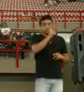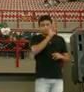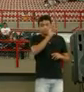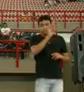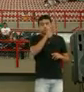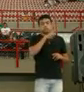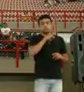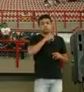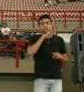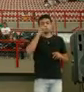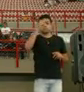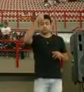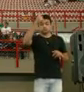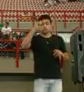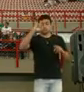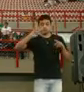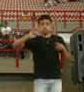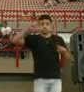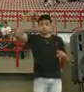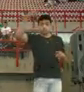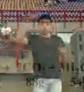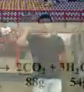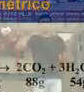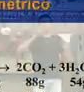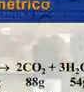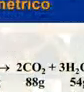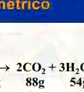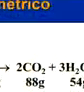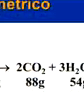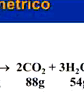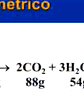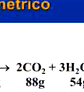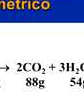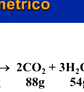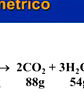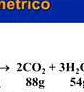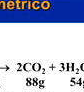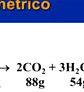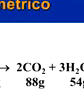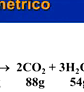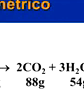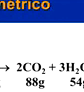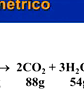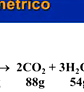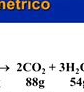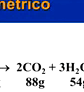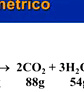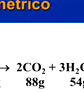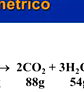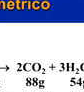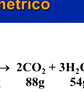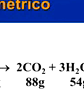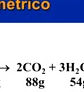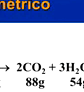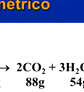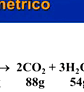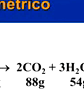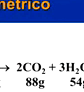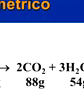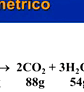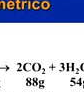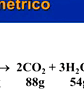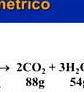baixo. Mas se você quiser pegar na horizontal, um do lado do outro, também funciona. Ó.